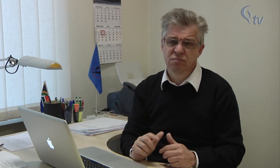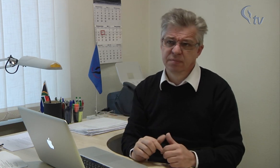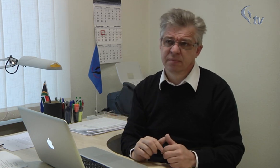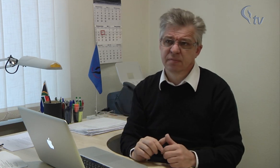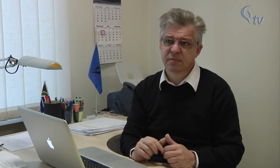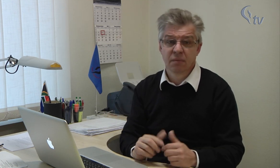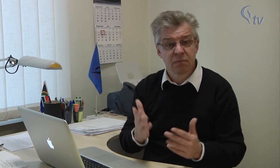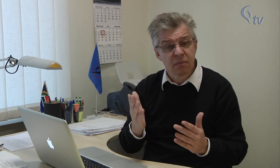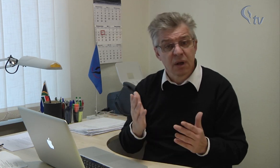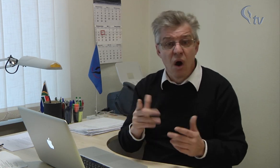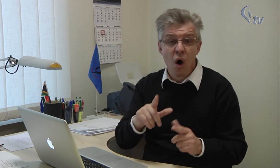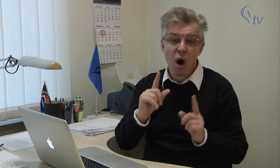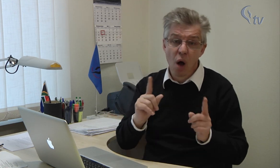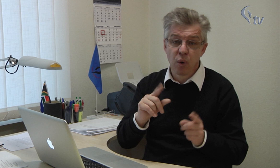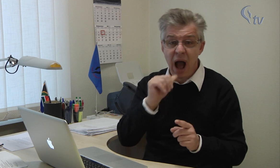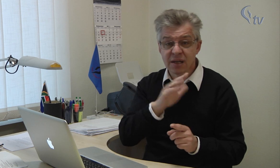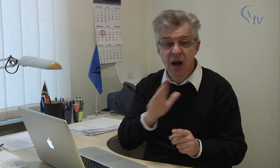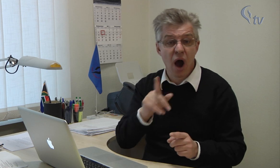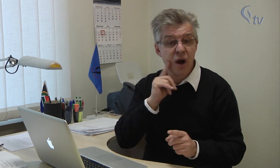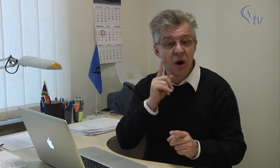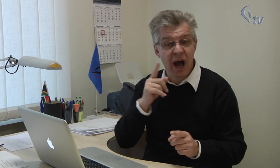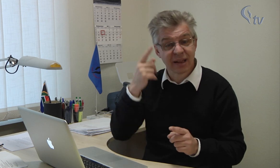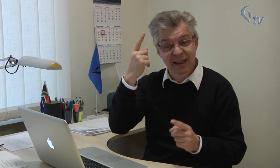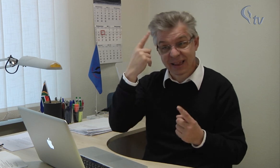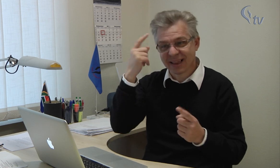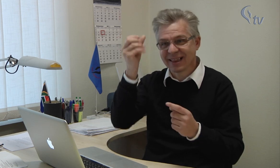Loomulikult ei saa noored teadmiste juurde ilma viipekeele tõlke teenuseta.